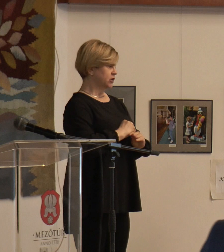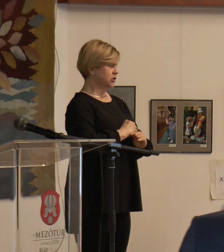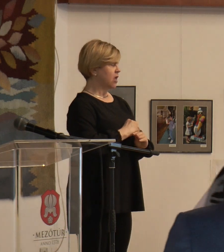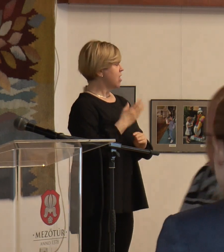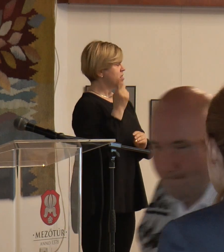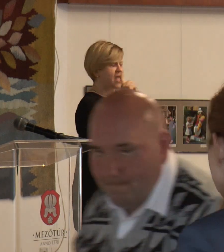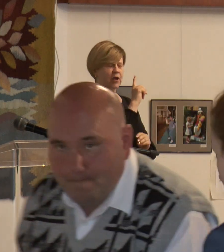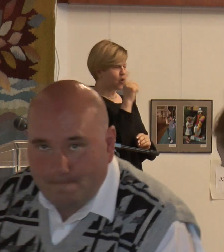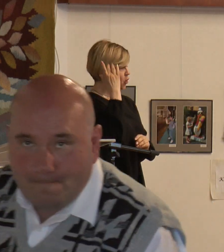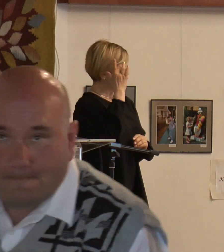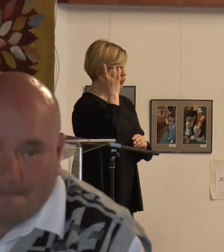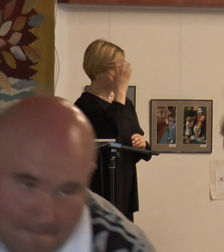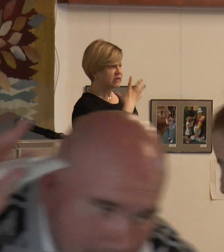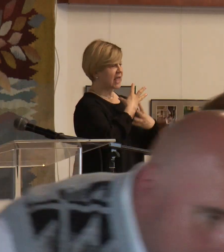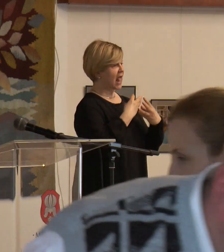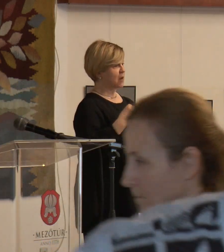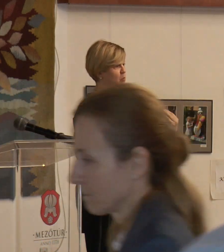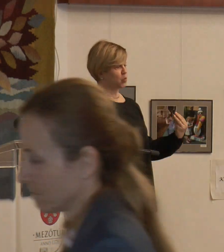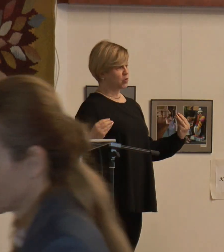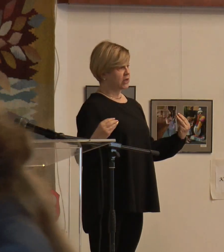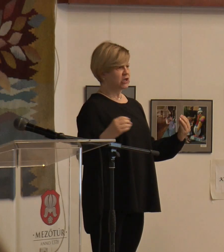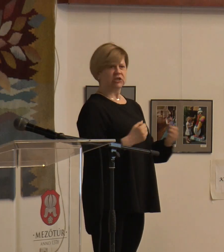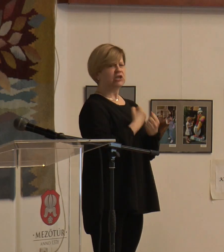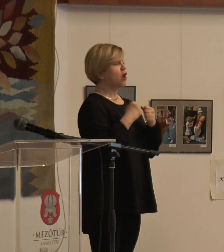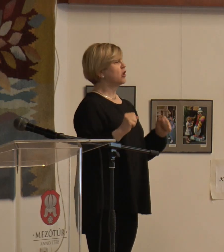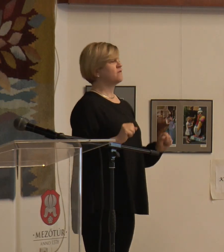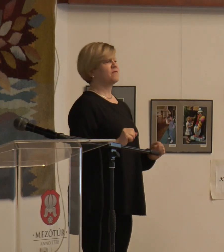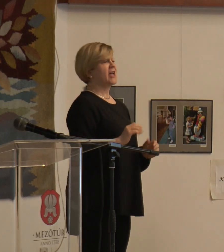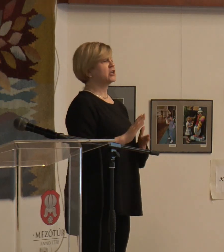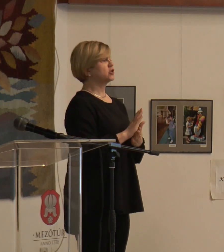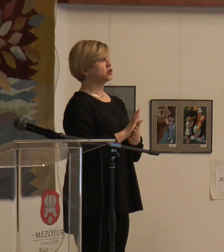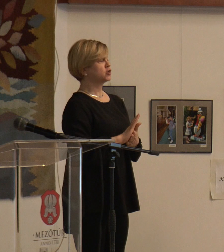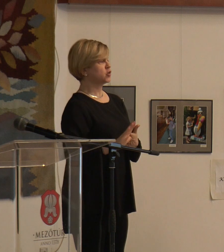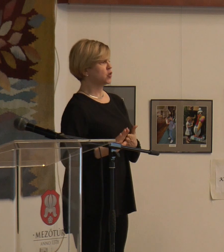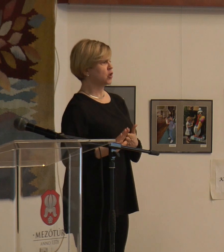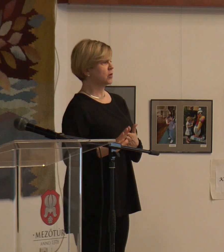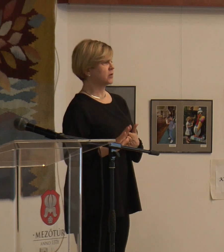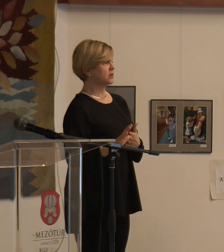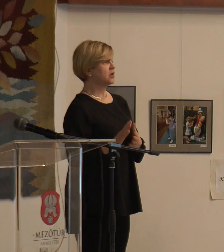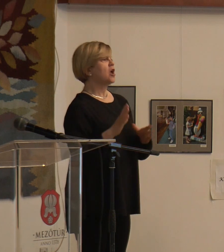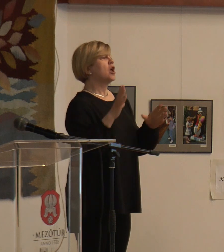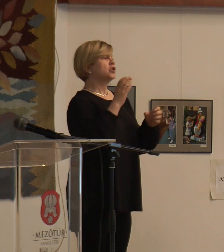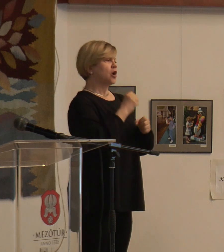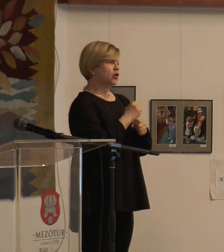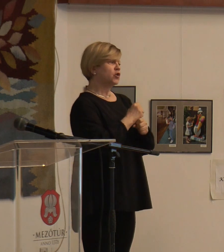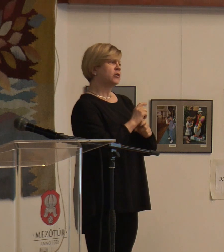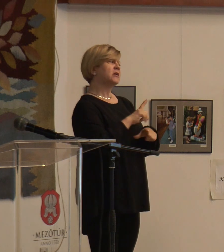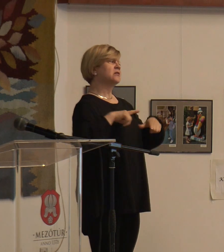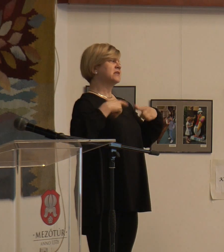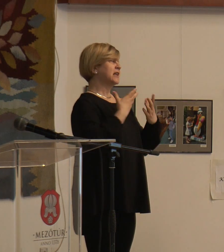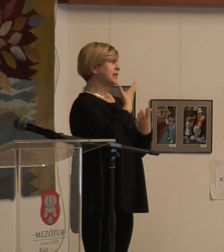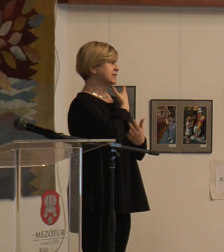Ne gondolj az elfolásra, ne adj fel soha. Tartogat még az élet